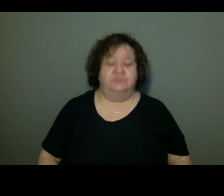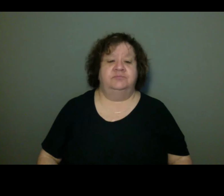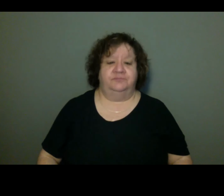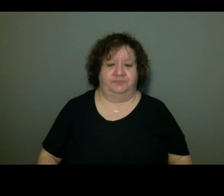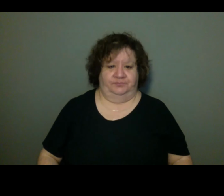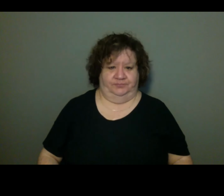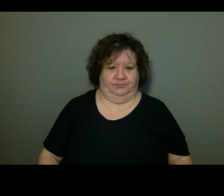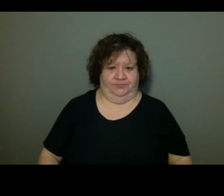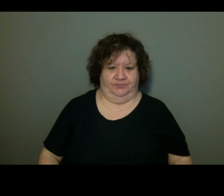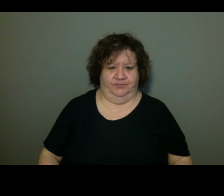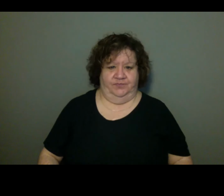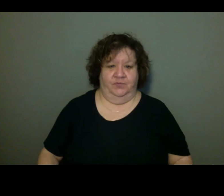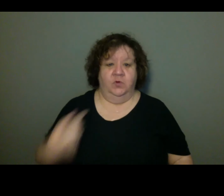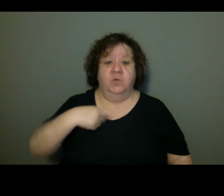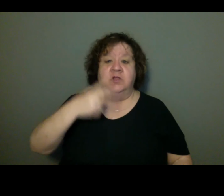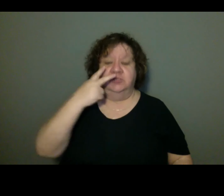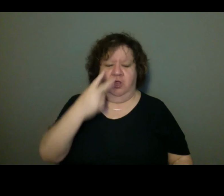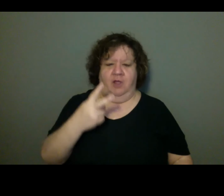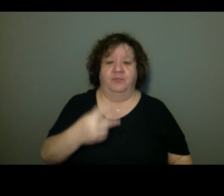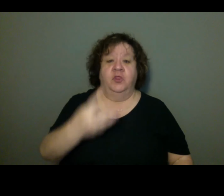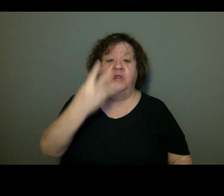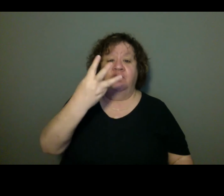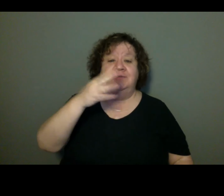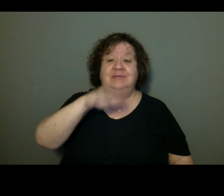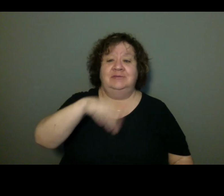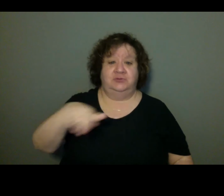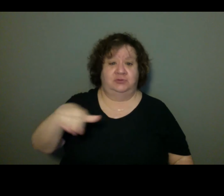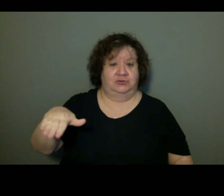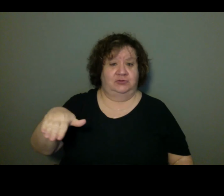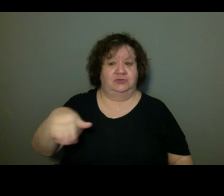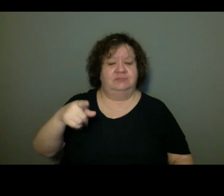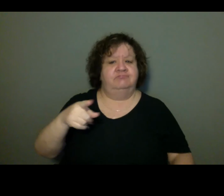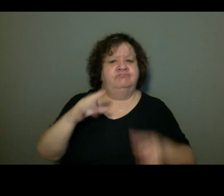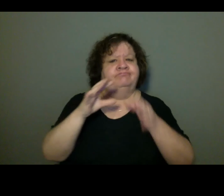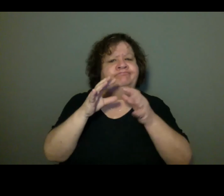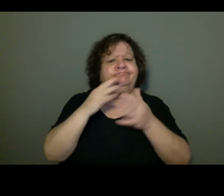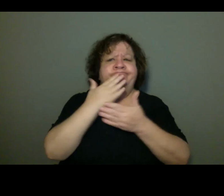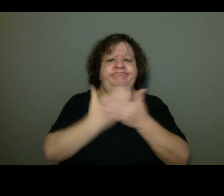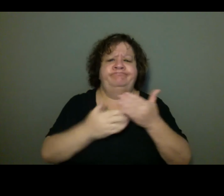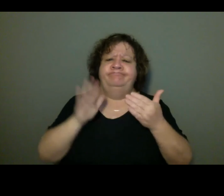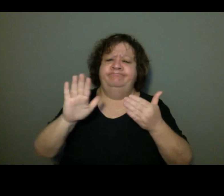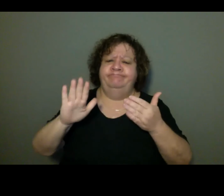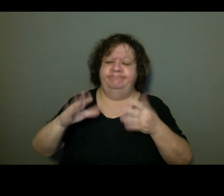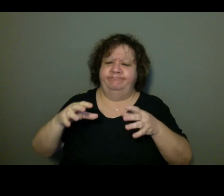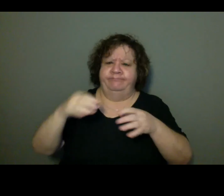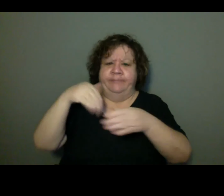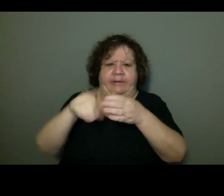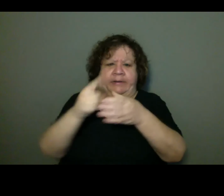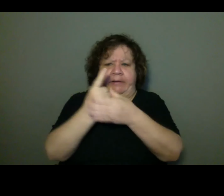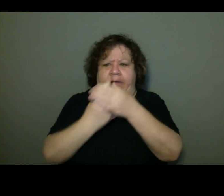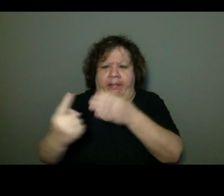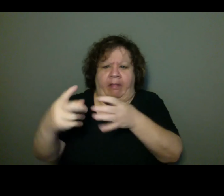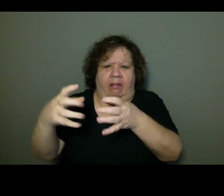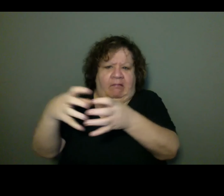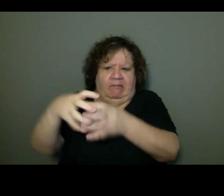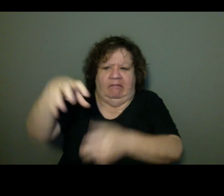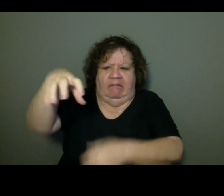duros de fracaso de instituciones, niños que nos hablaron de experiencias